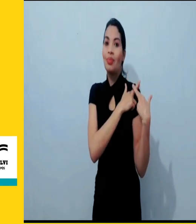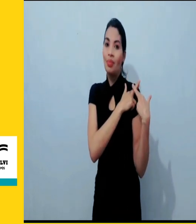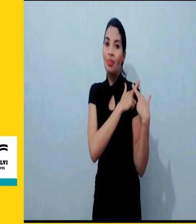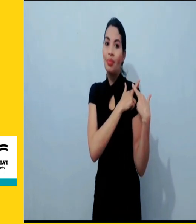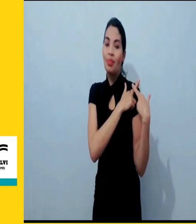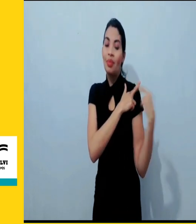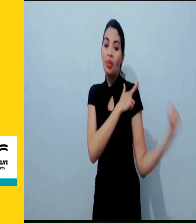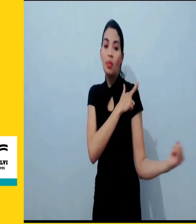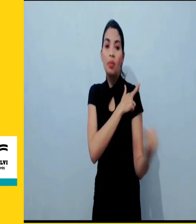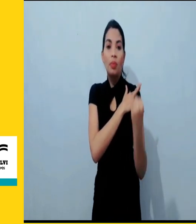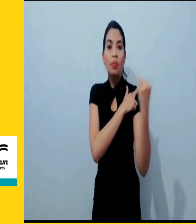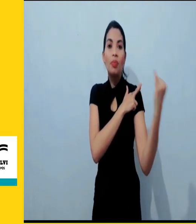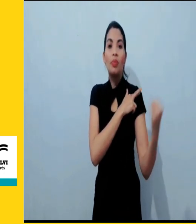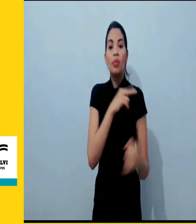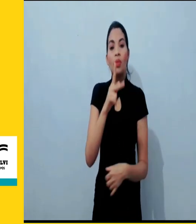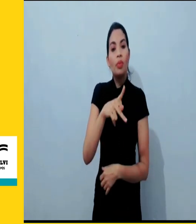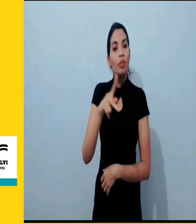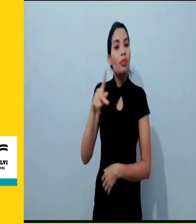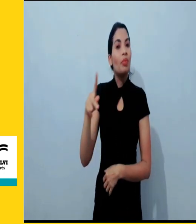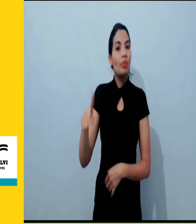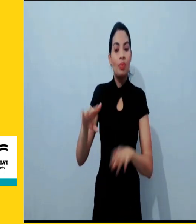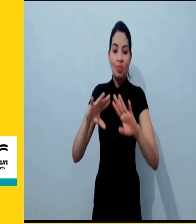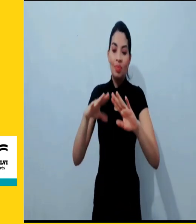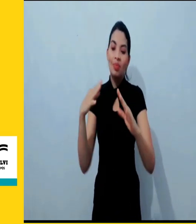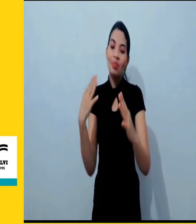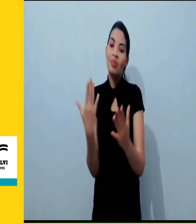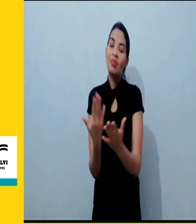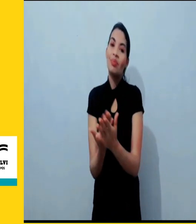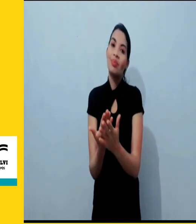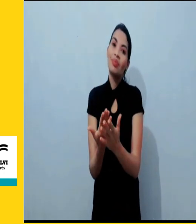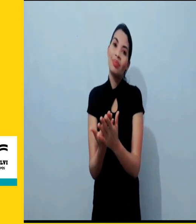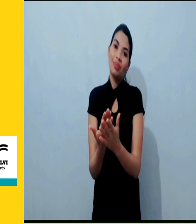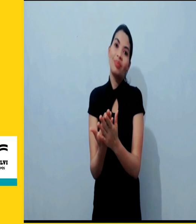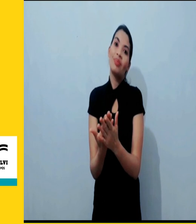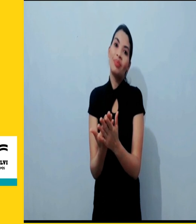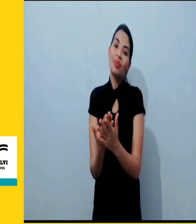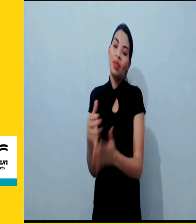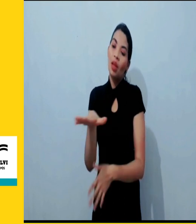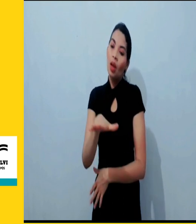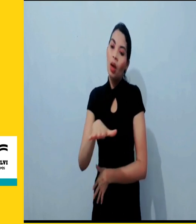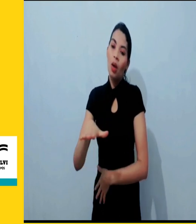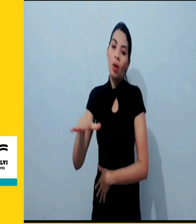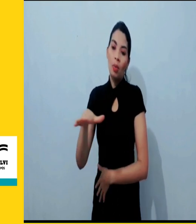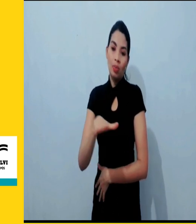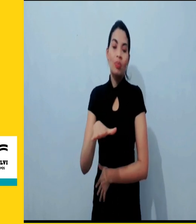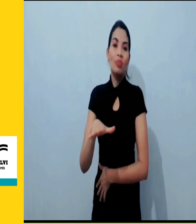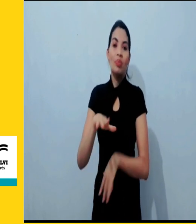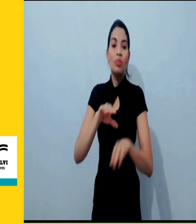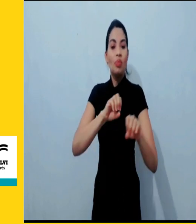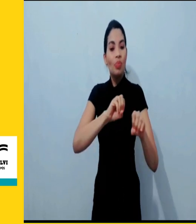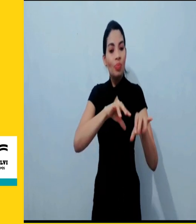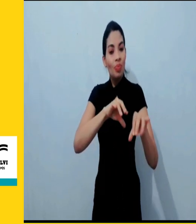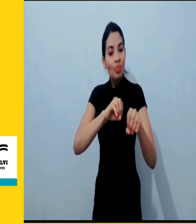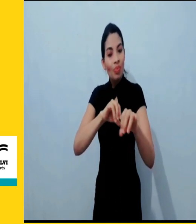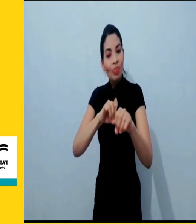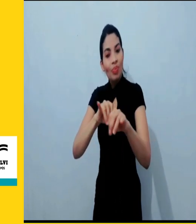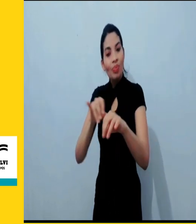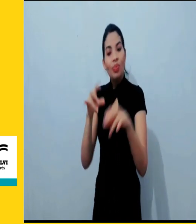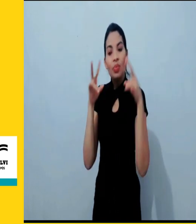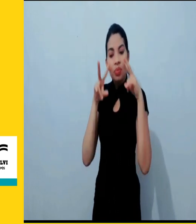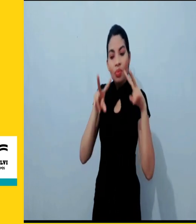mediante estes aspectos inseridos no contexto escolar, na perspectiva da